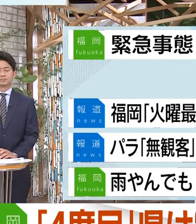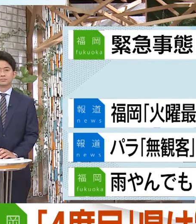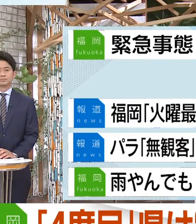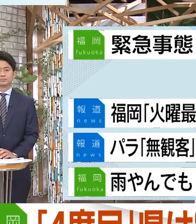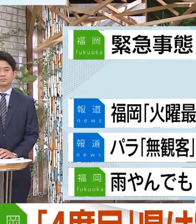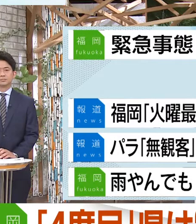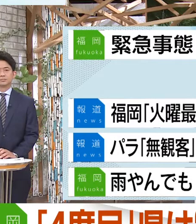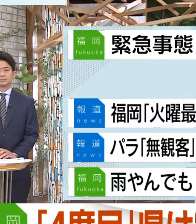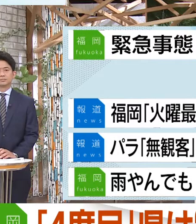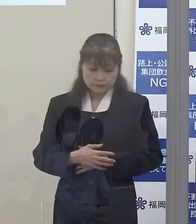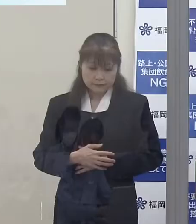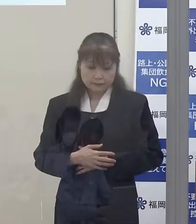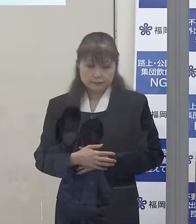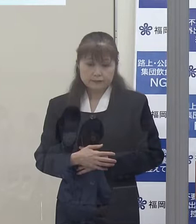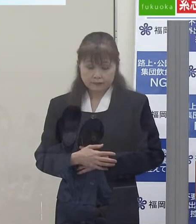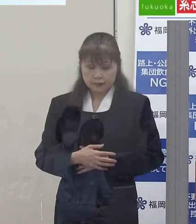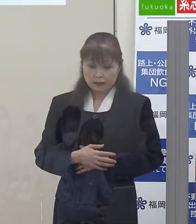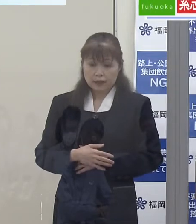ました。